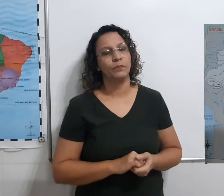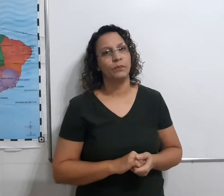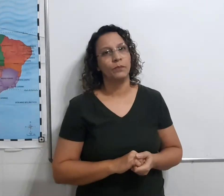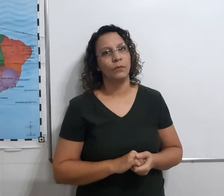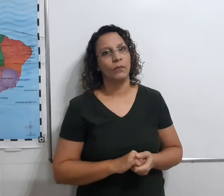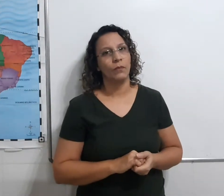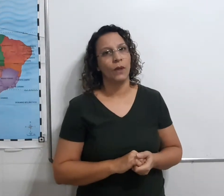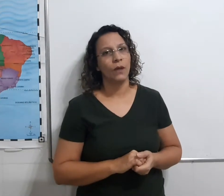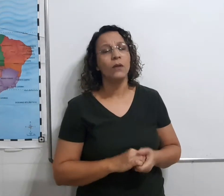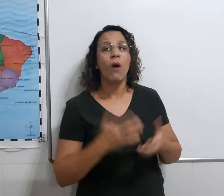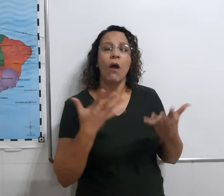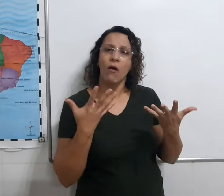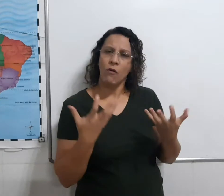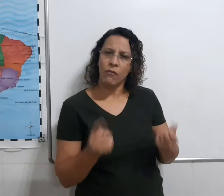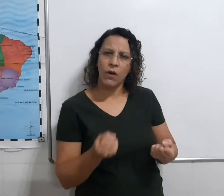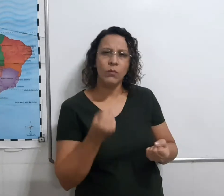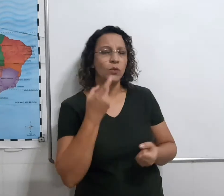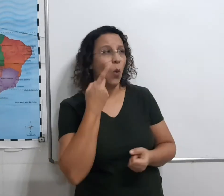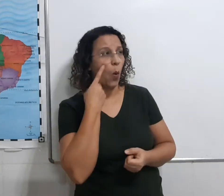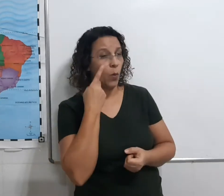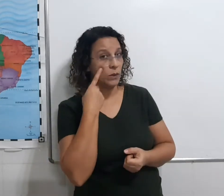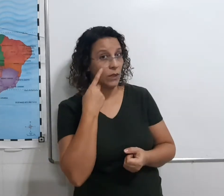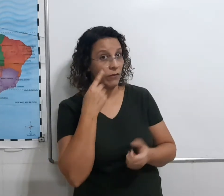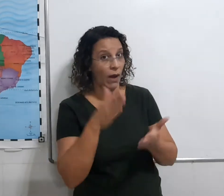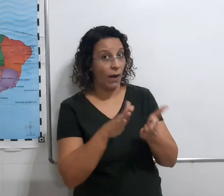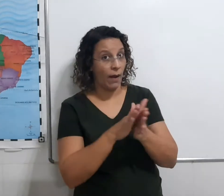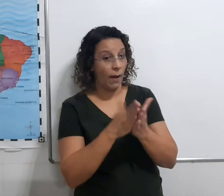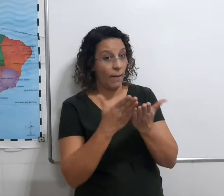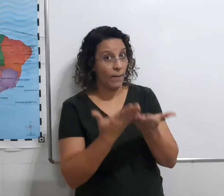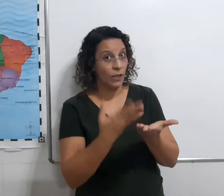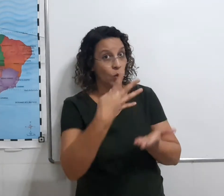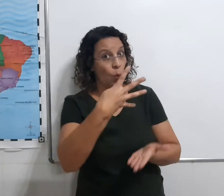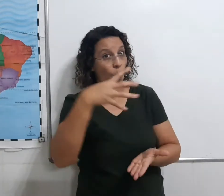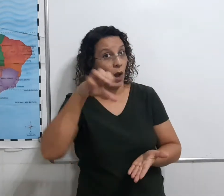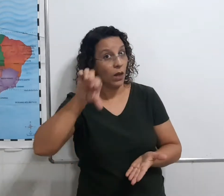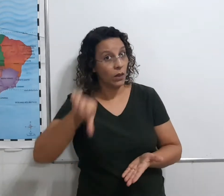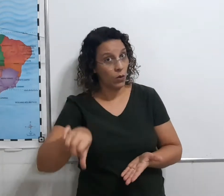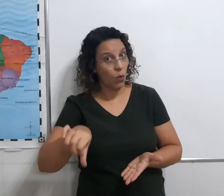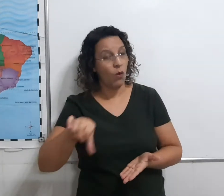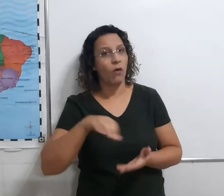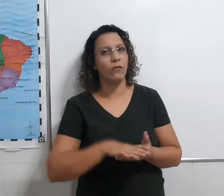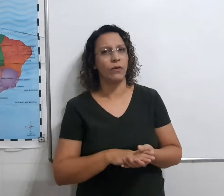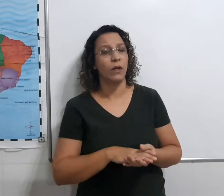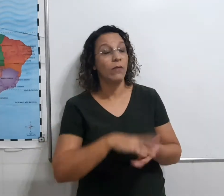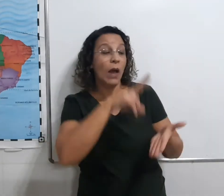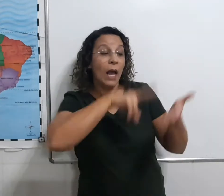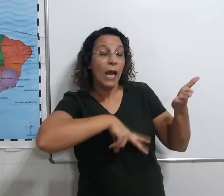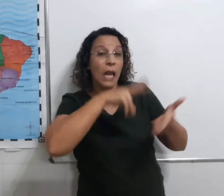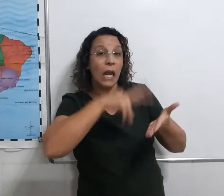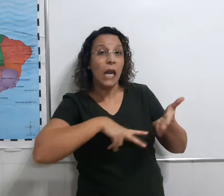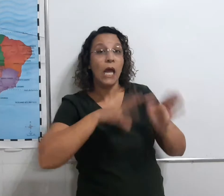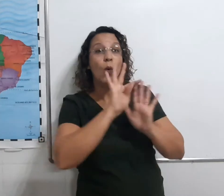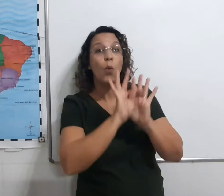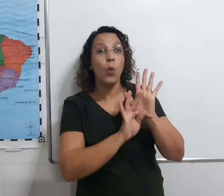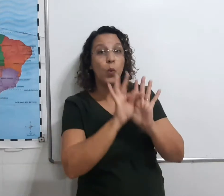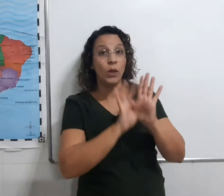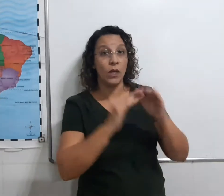Vamos observar as imagens da página 49 e ler o texto que está acima delas.